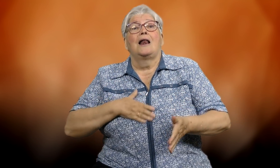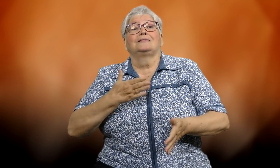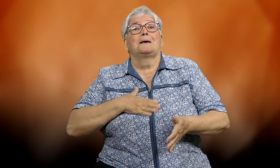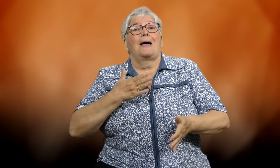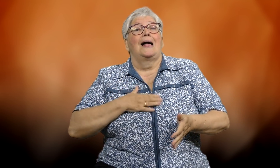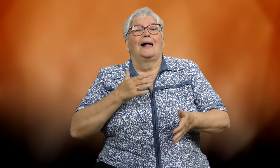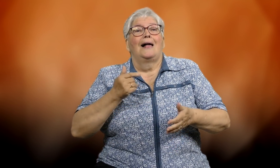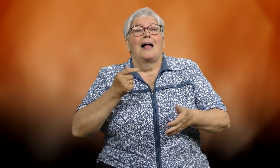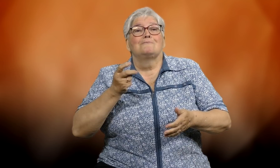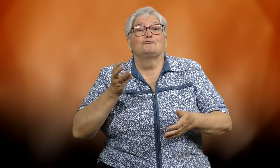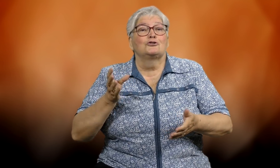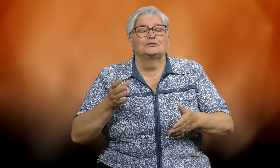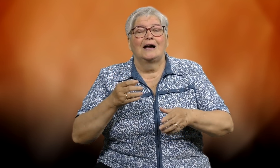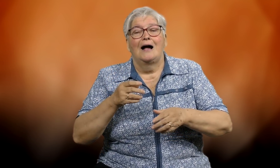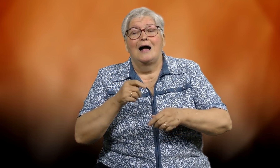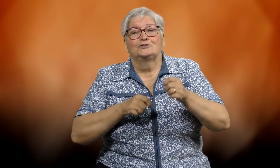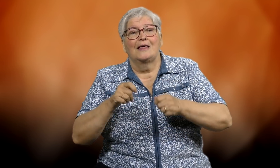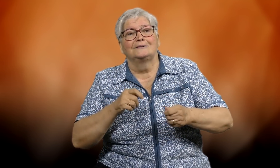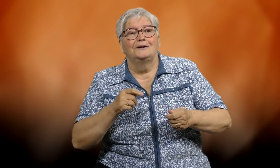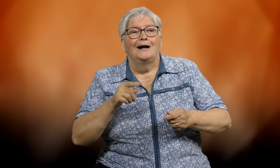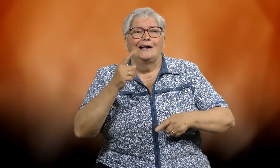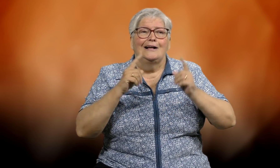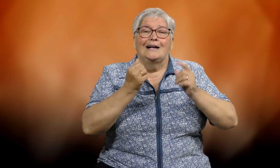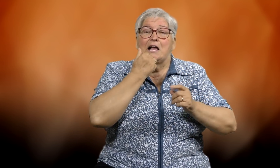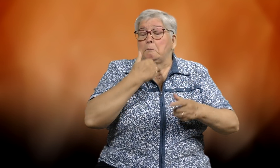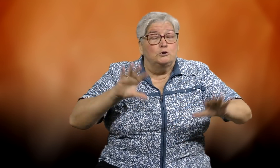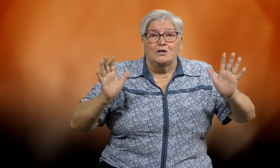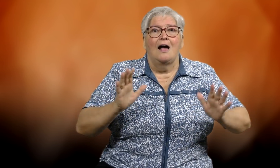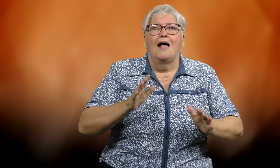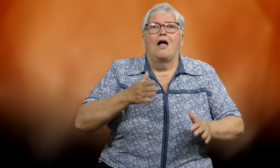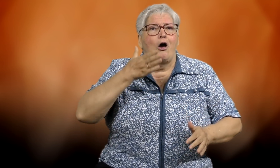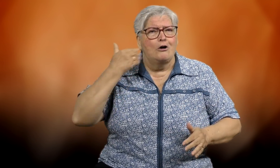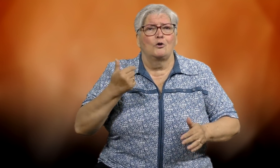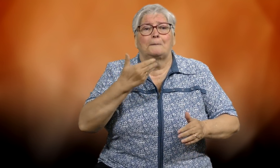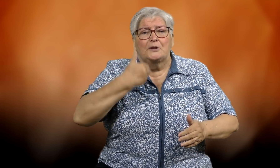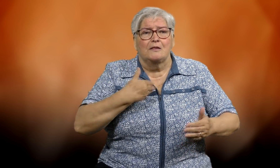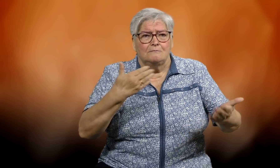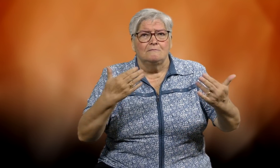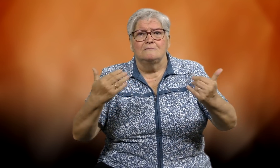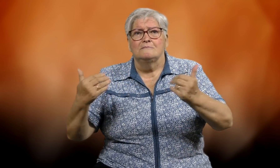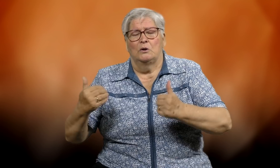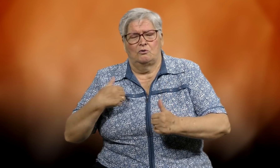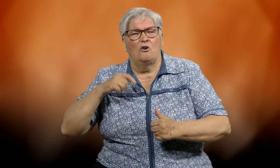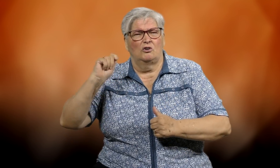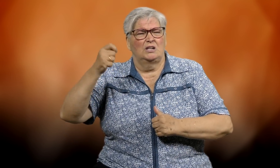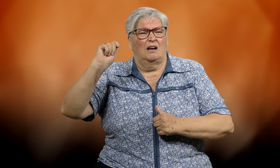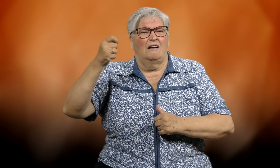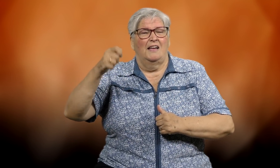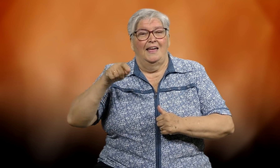ajudar-les. I tot i que no vam poder assolir tot el que les associacions volien, em sento orgullosa de tot el que els vam